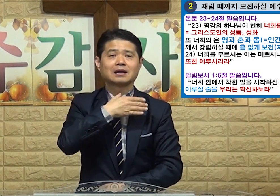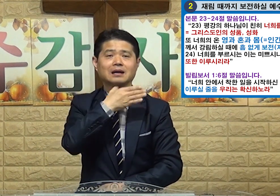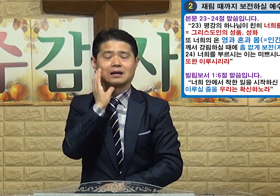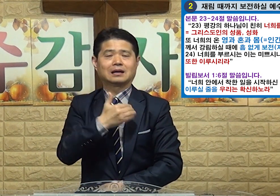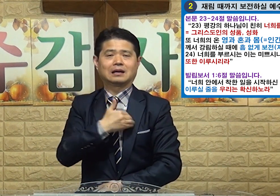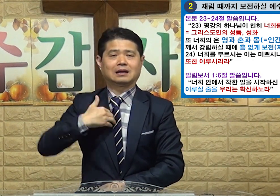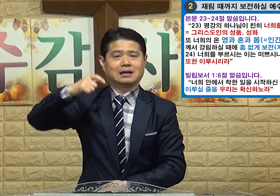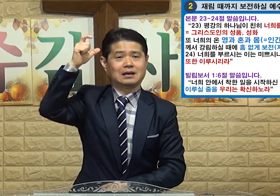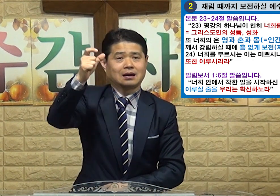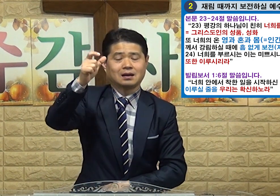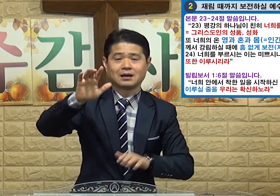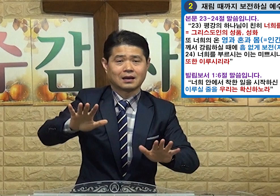예전에는